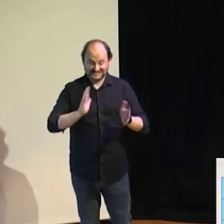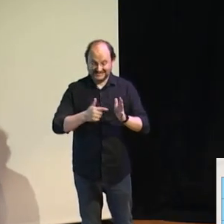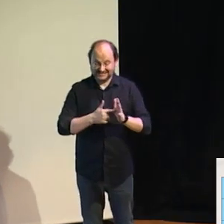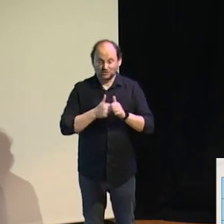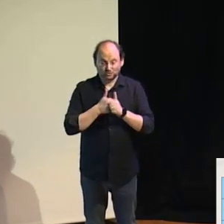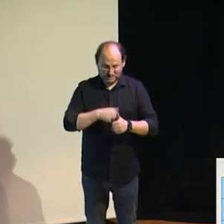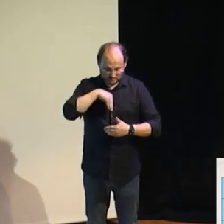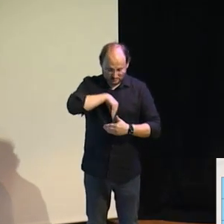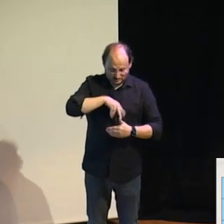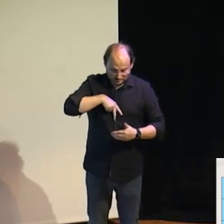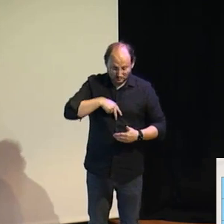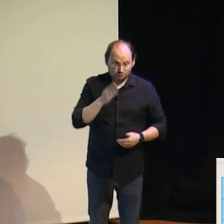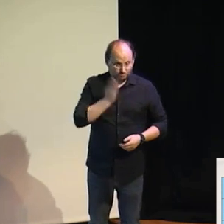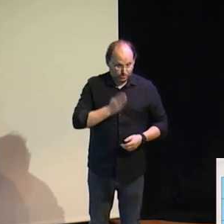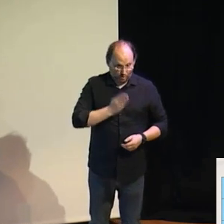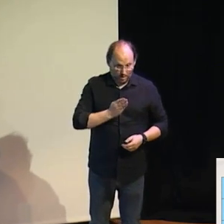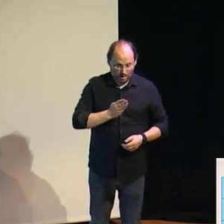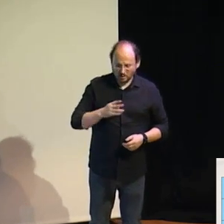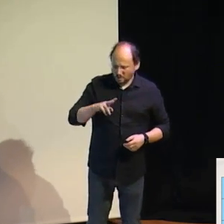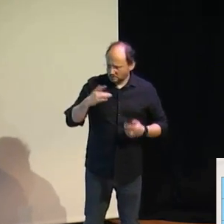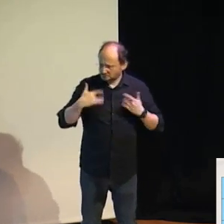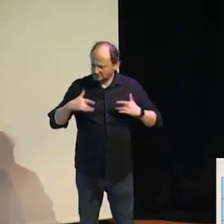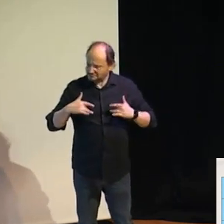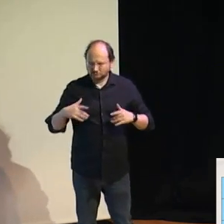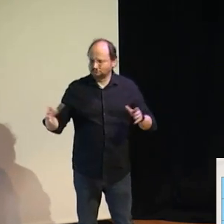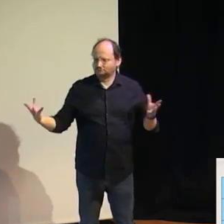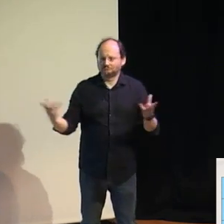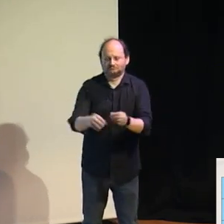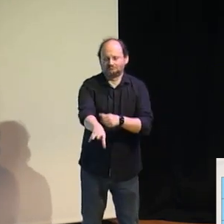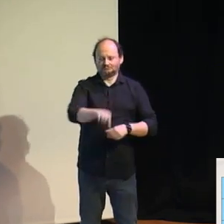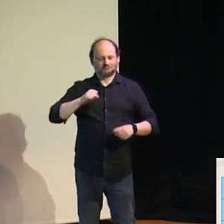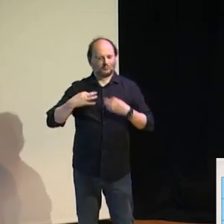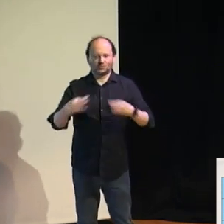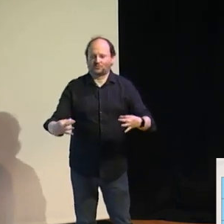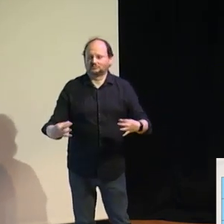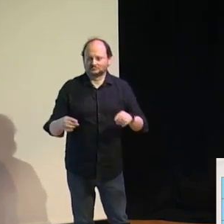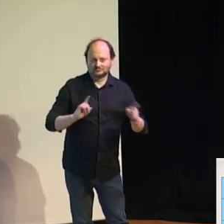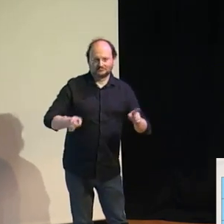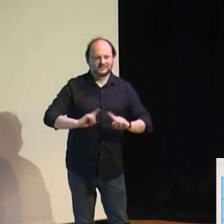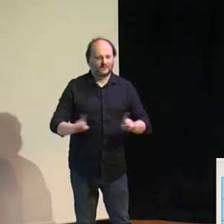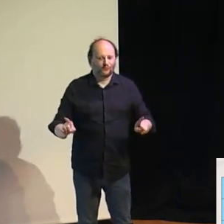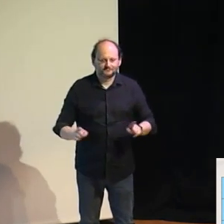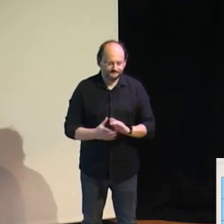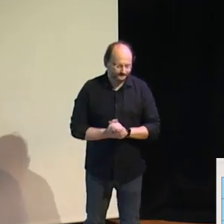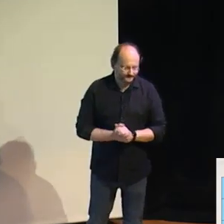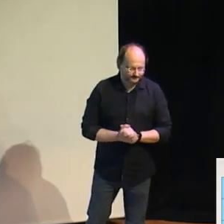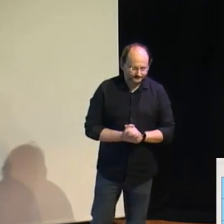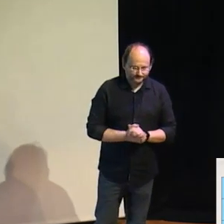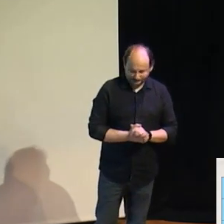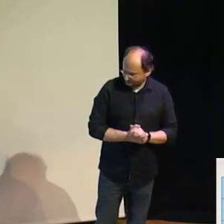derrière, mais ça dépendait du point de vue qu'on avait. Est-ce que c'était un pauvre qui tendait la main ou est-ce que c'était un pauvre qu'on qualifiait d'être pauvre ? Voilà. Savoir si